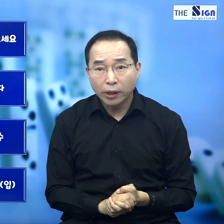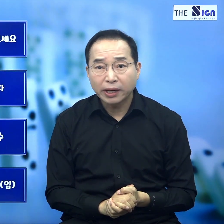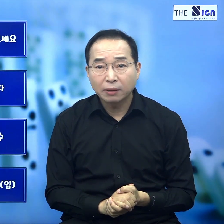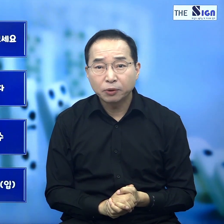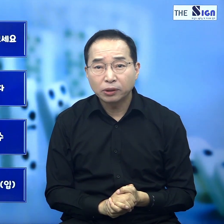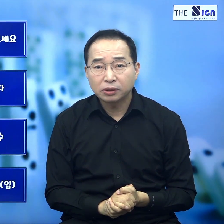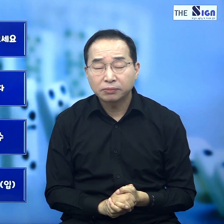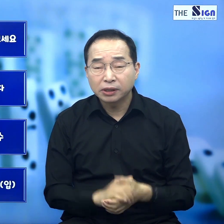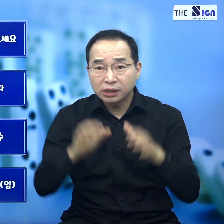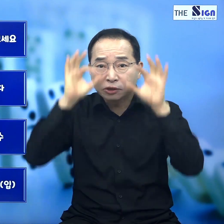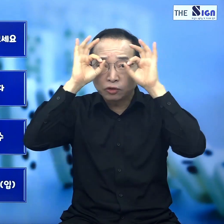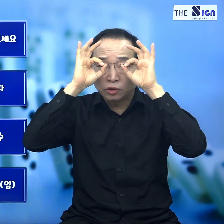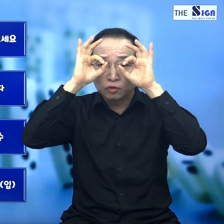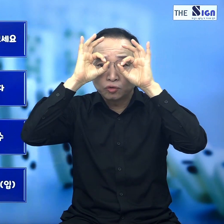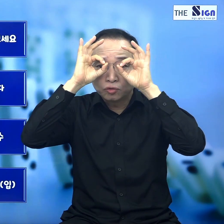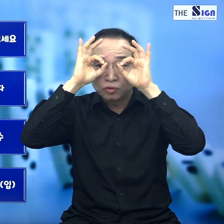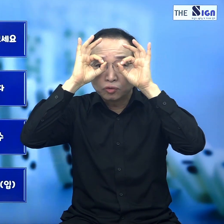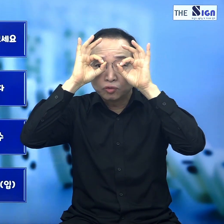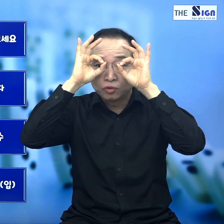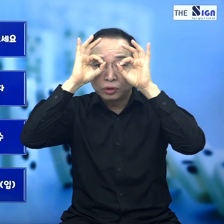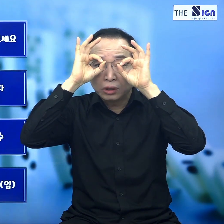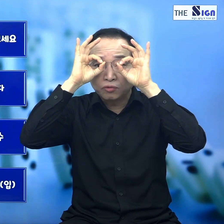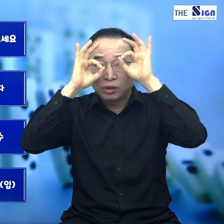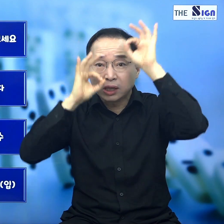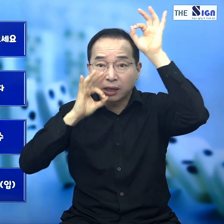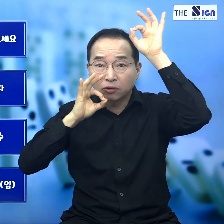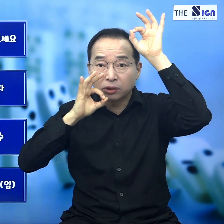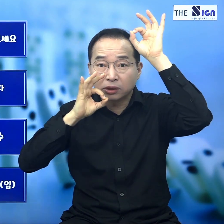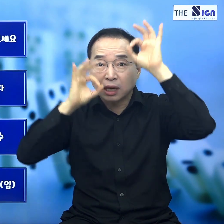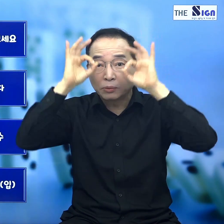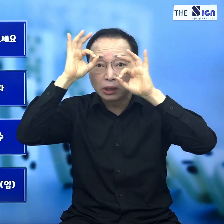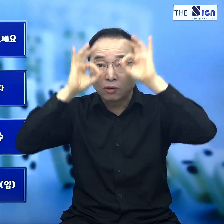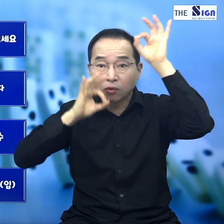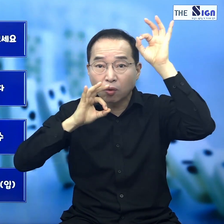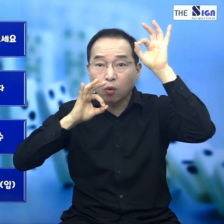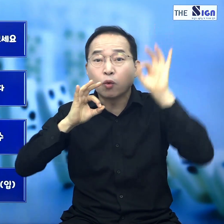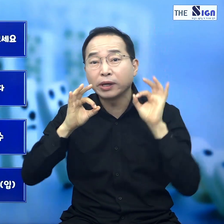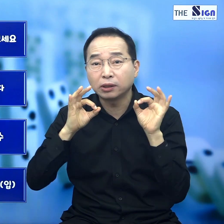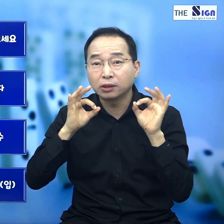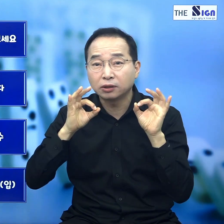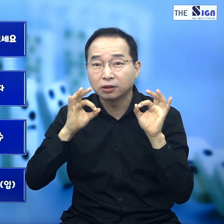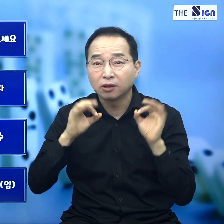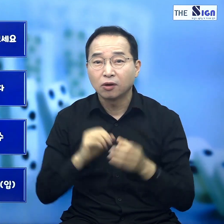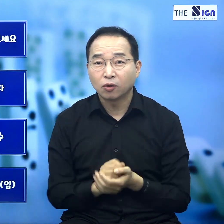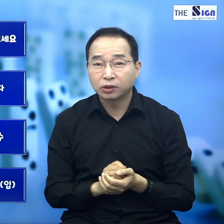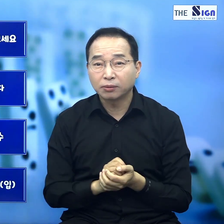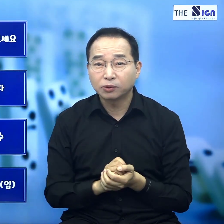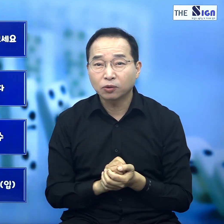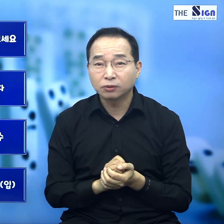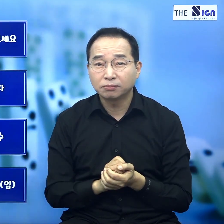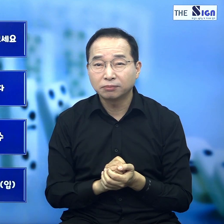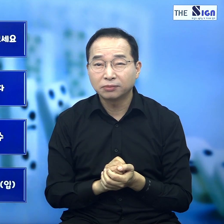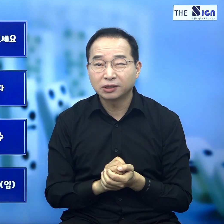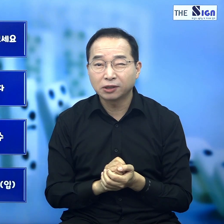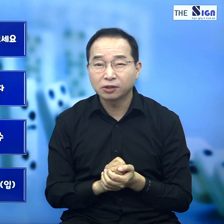오해라는 표현이 있습니다. 이 실수는 눈이 위아래로 이렇게 잘못된 거고, 오해는 어떻게 보면 조금